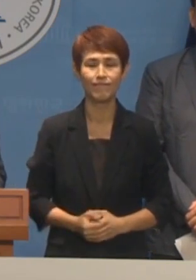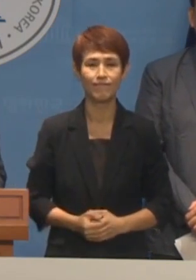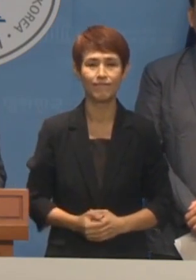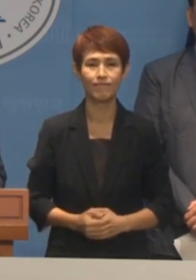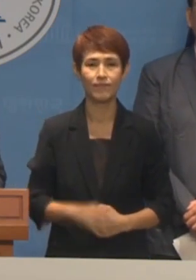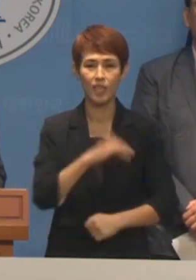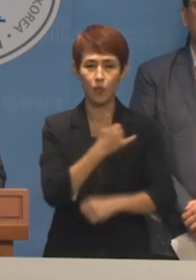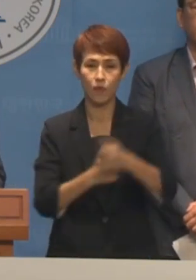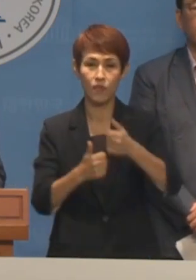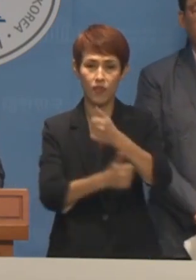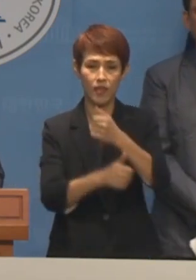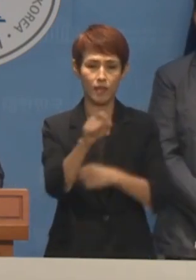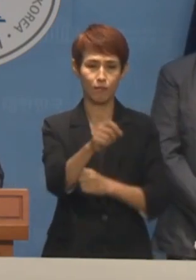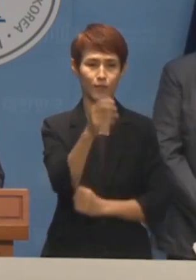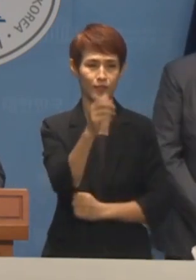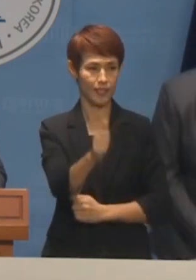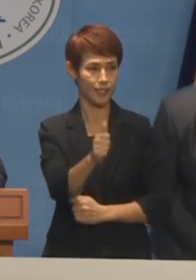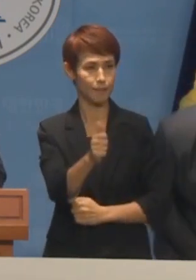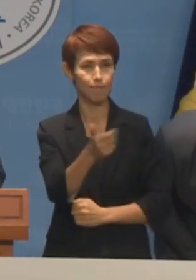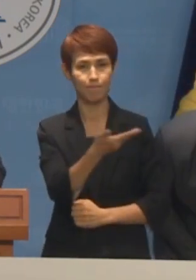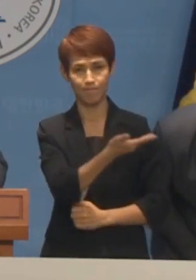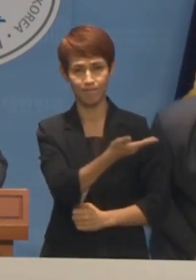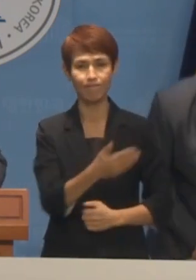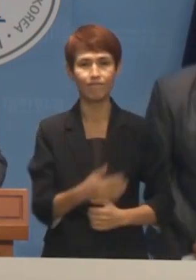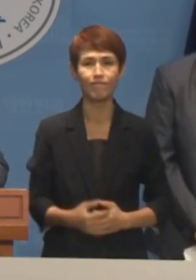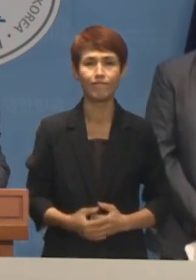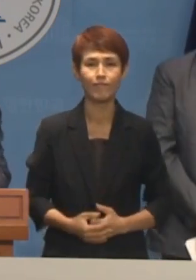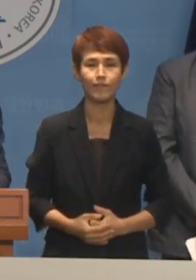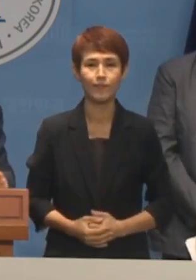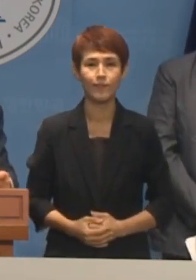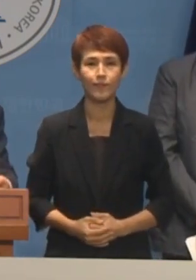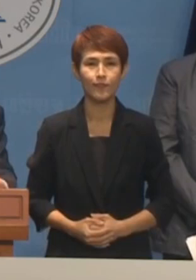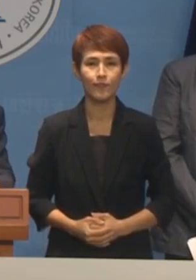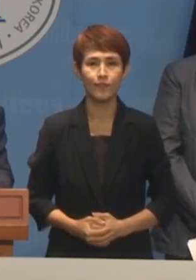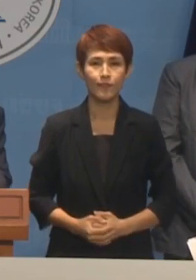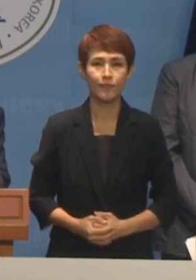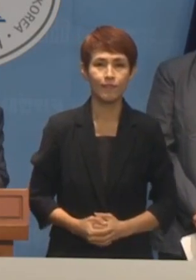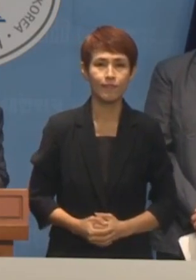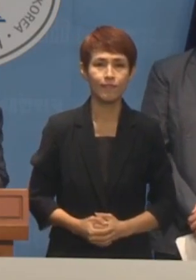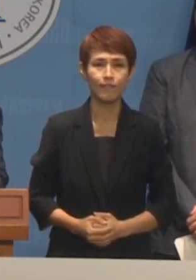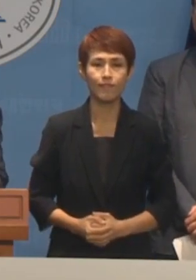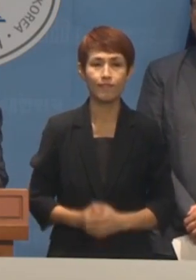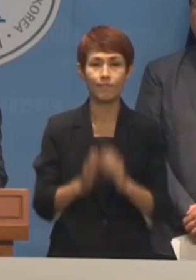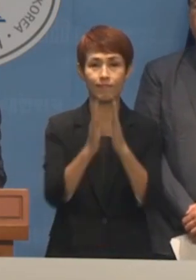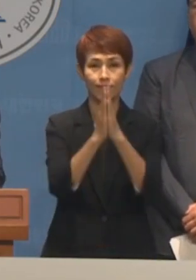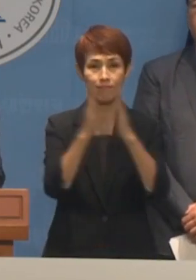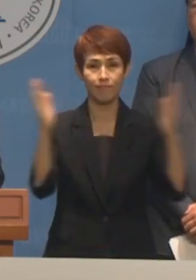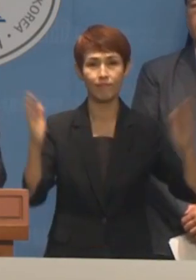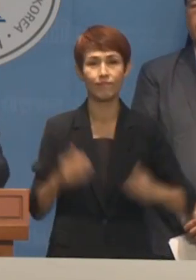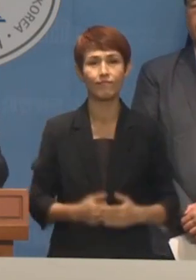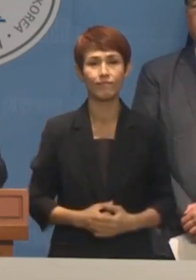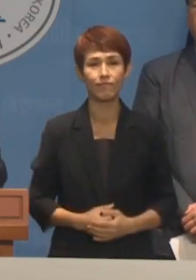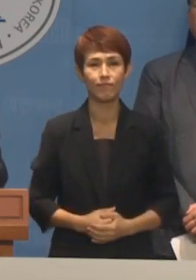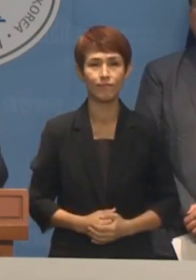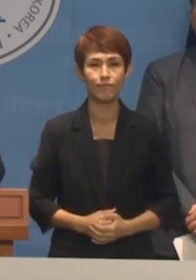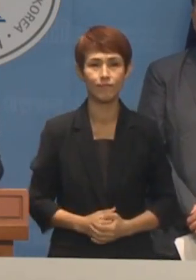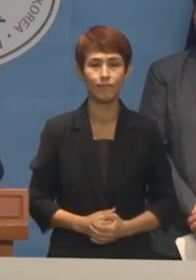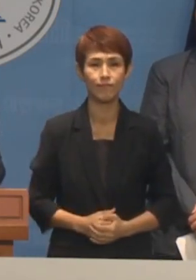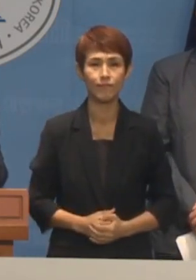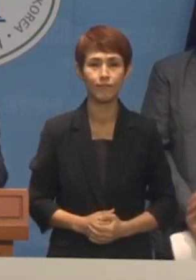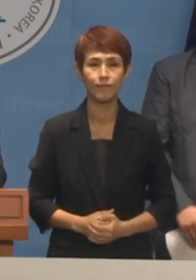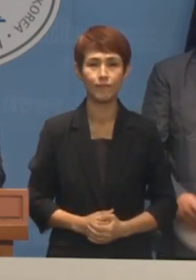인권연대 오창익 사무국장님 함께해 주셨습니다. 예, 그러면 기자회견문을 낭독하도록 하겠습니다.